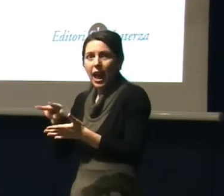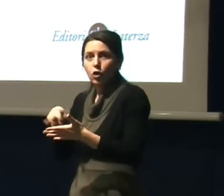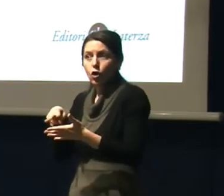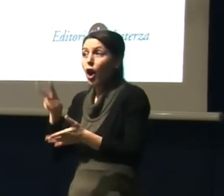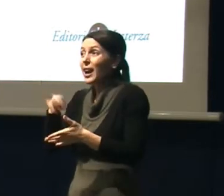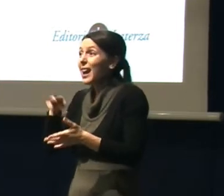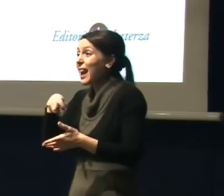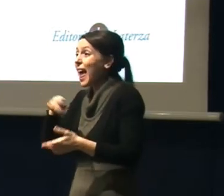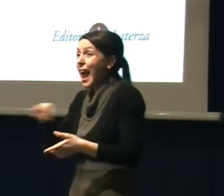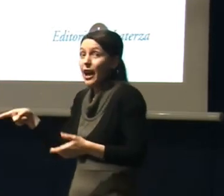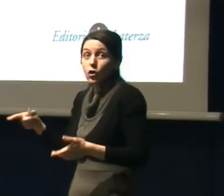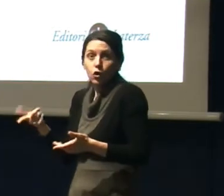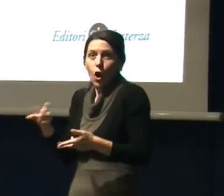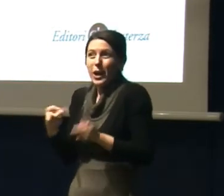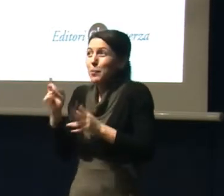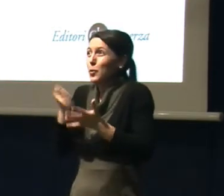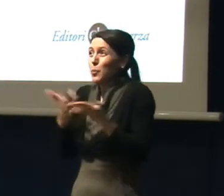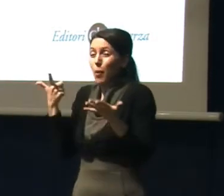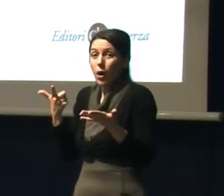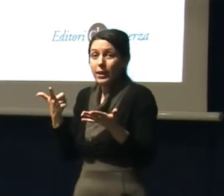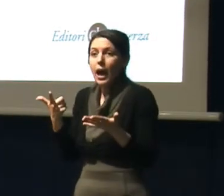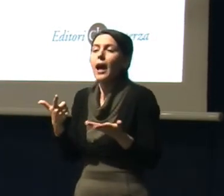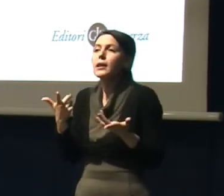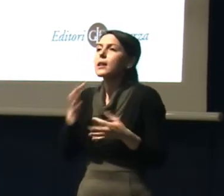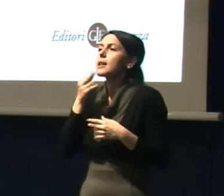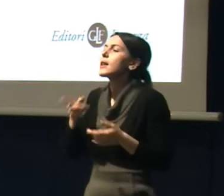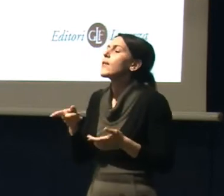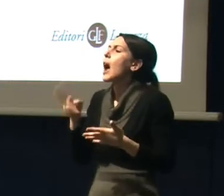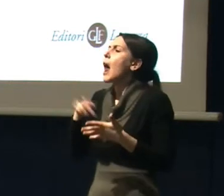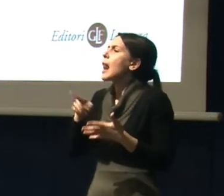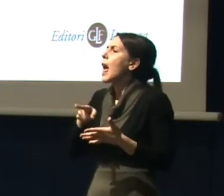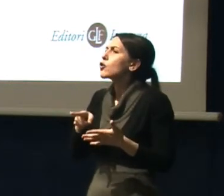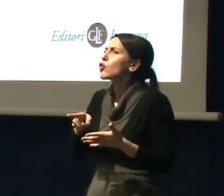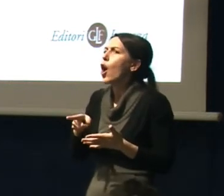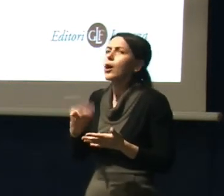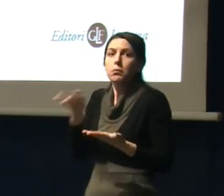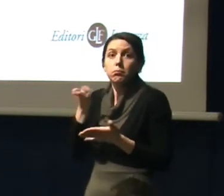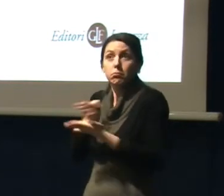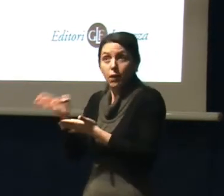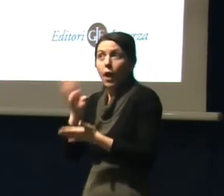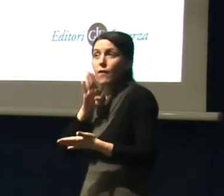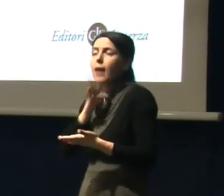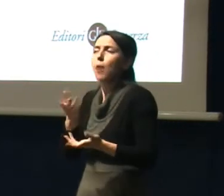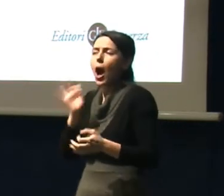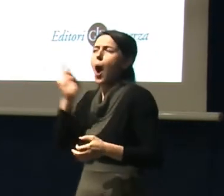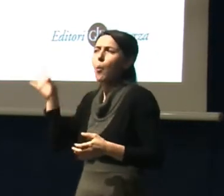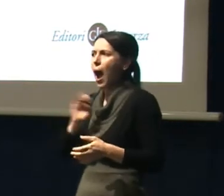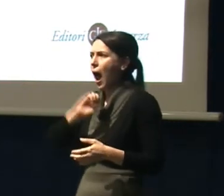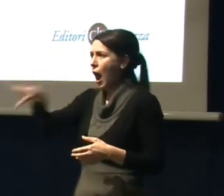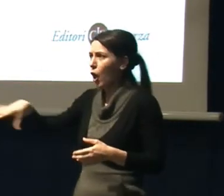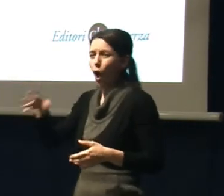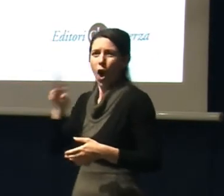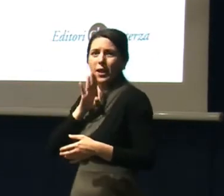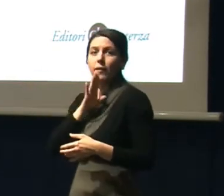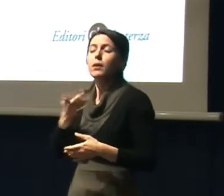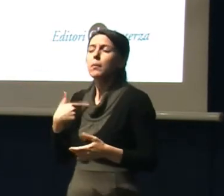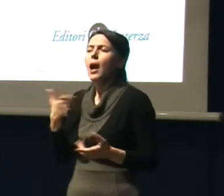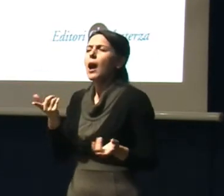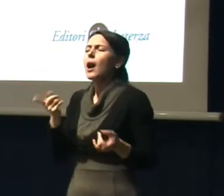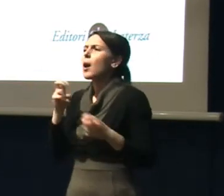andare su facebook ma forse non bisogna relegare tutti i contenuti la se ci fossimo se ci fossimo attrezzati a